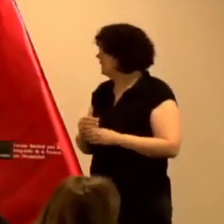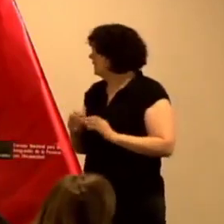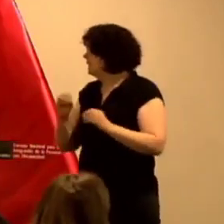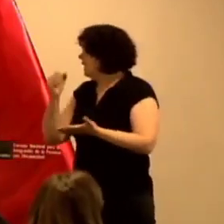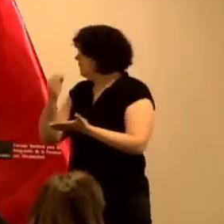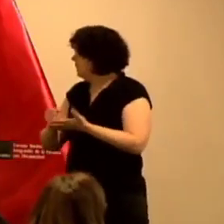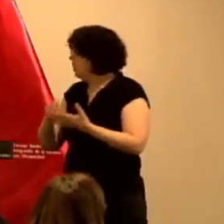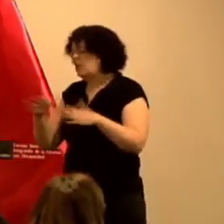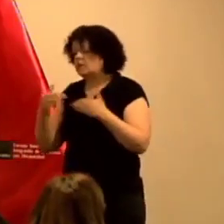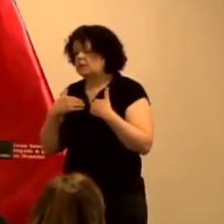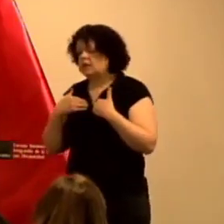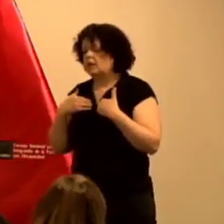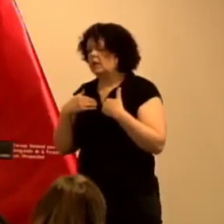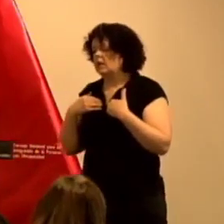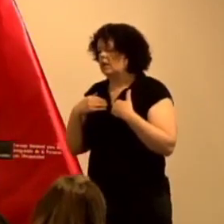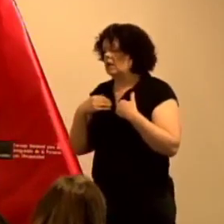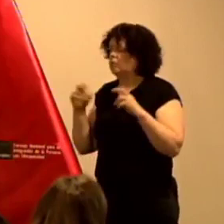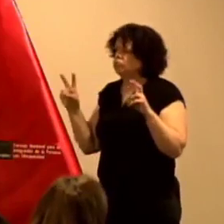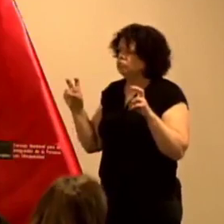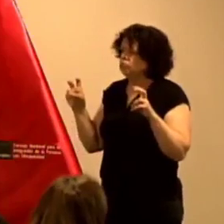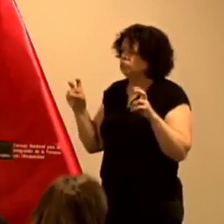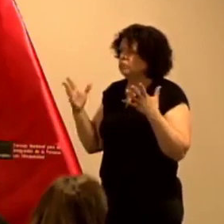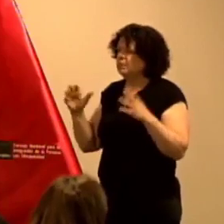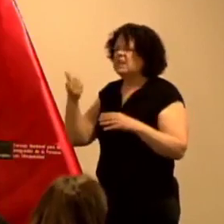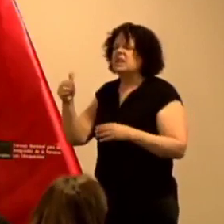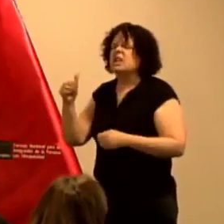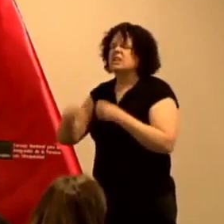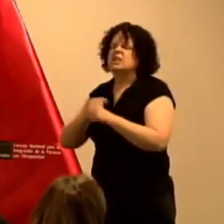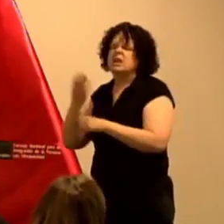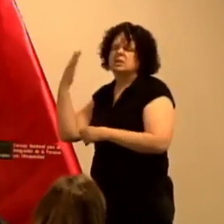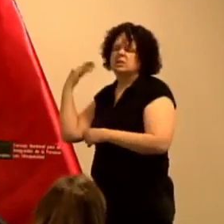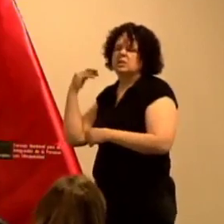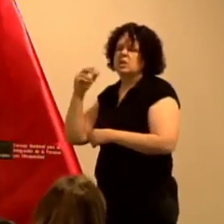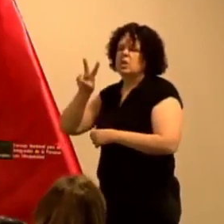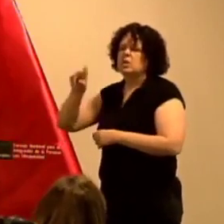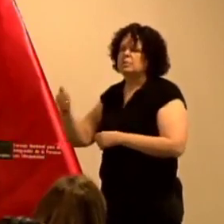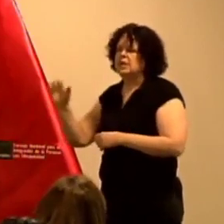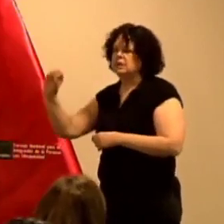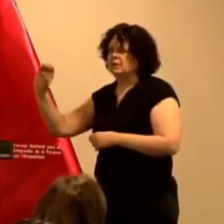se ha aprobado o se tiene ya implementado, entre comillas, hace aproximadamente 10 años, ¿no? El año 2006,